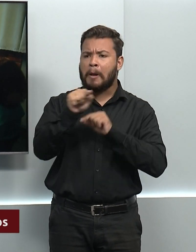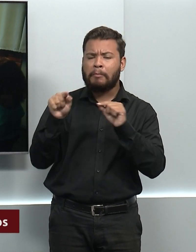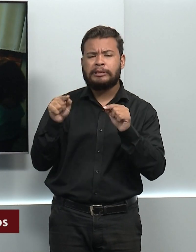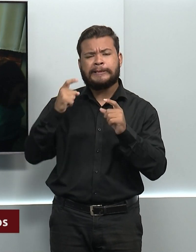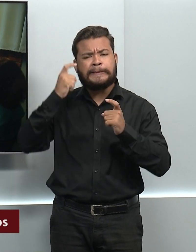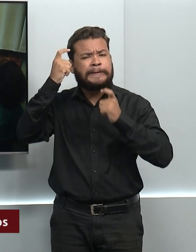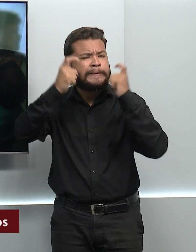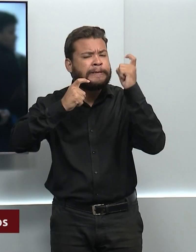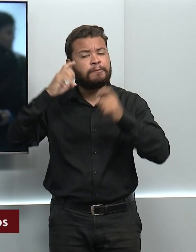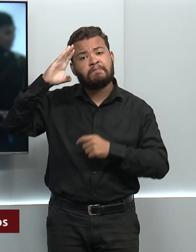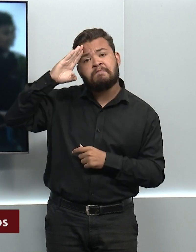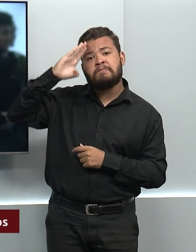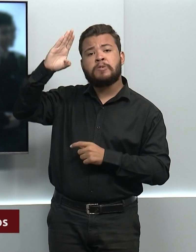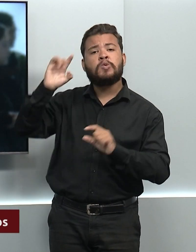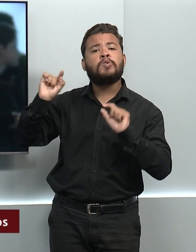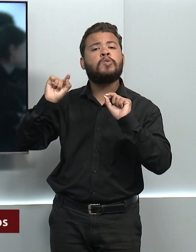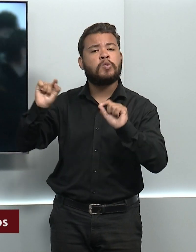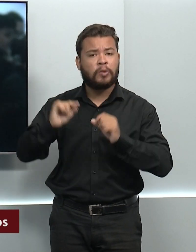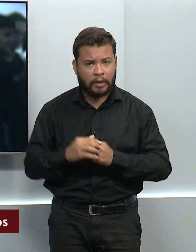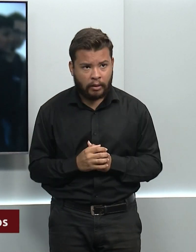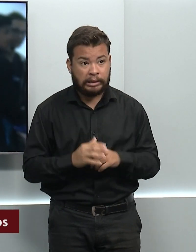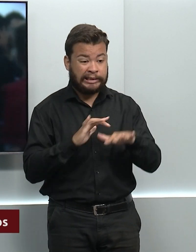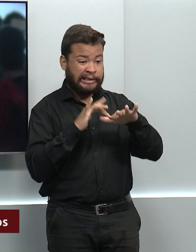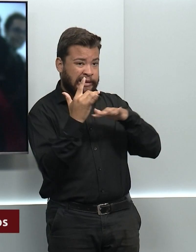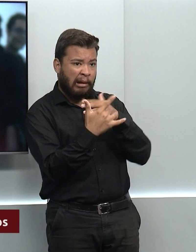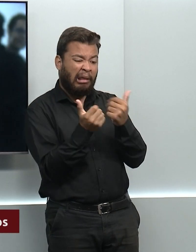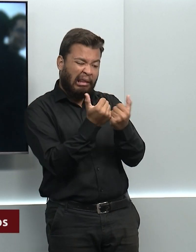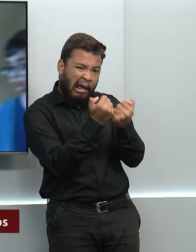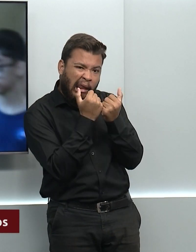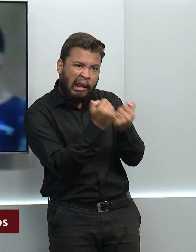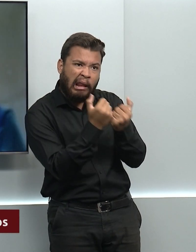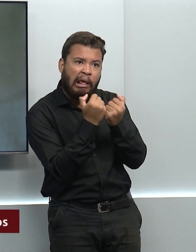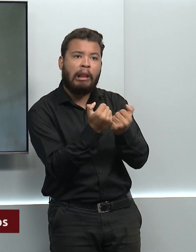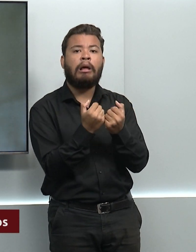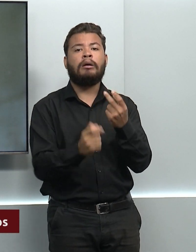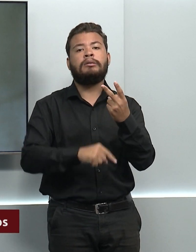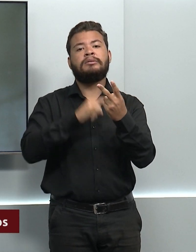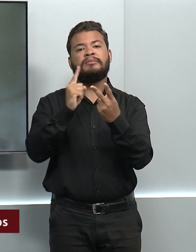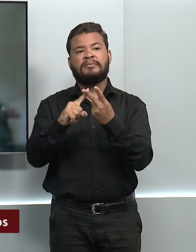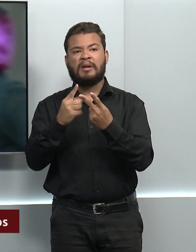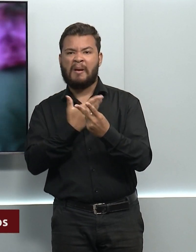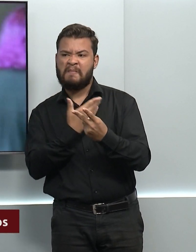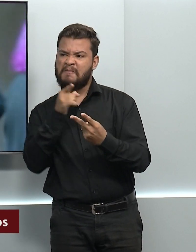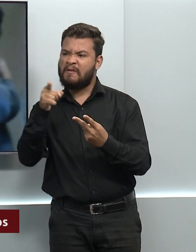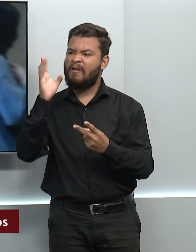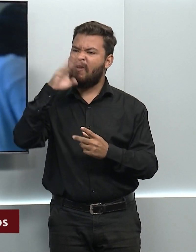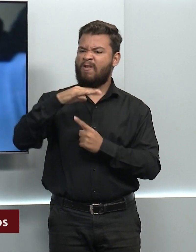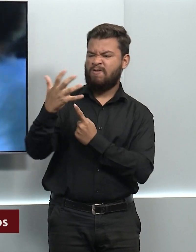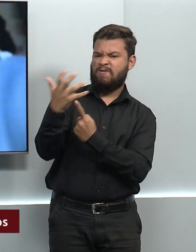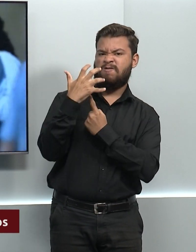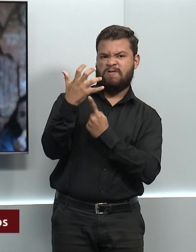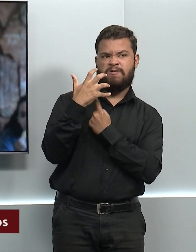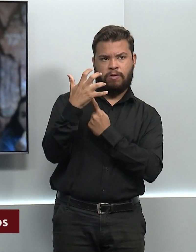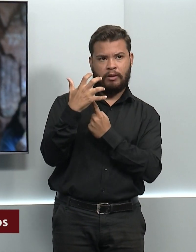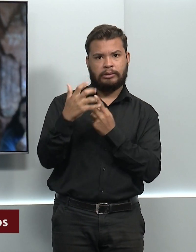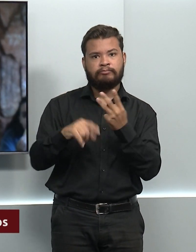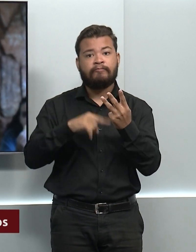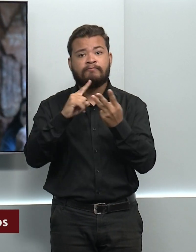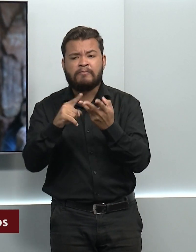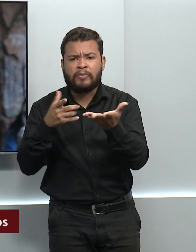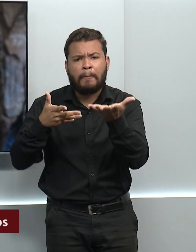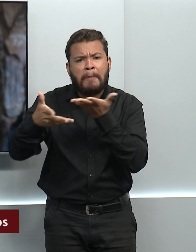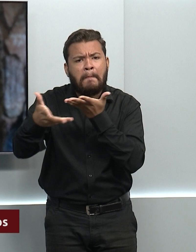aos filhos envolvem uso de redes sociais, má influência de amigos, falta de diálogo,